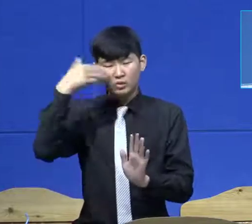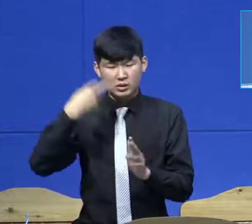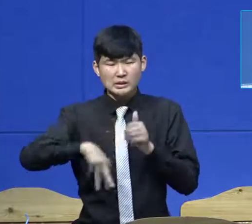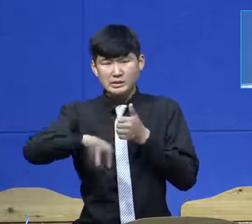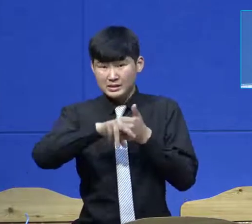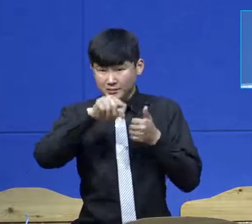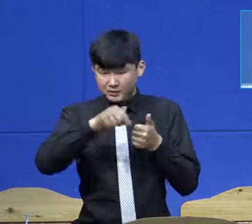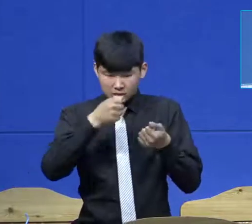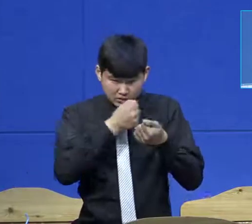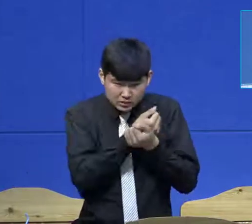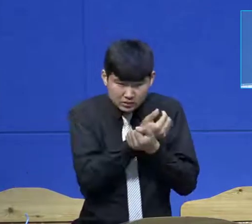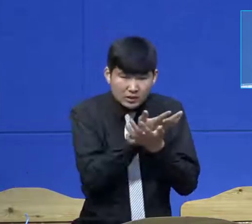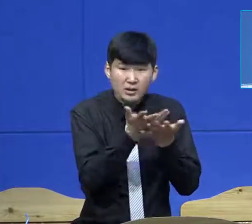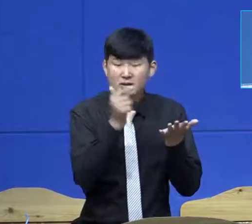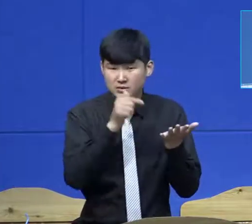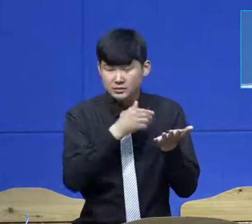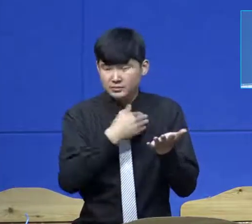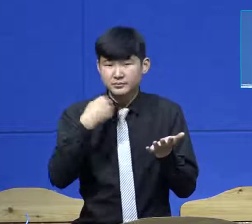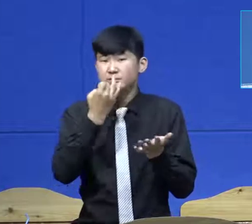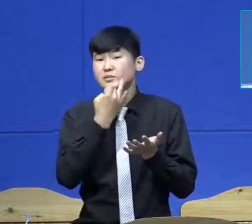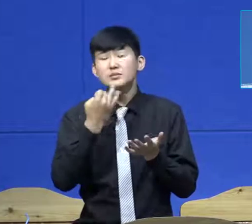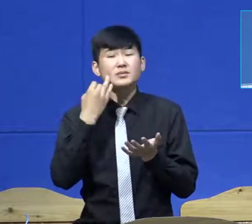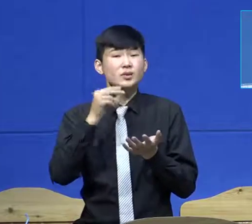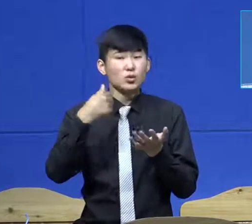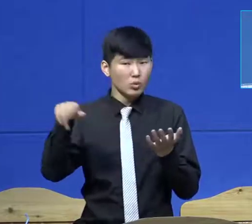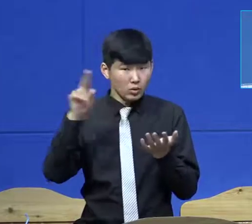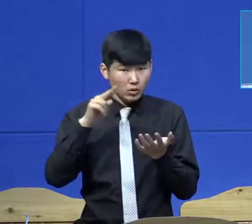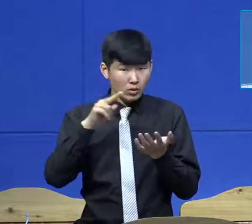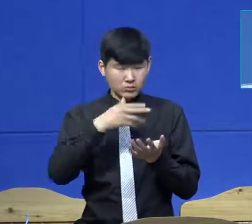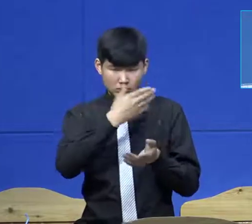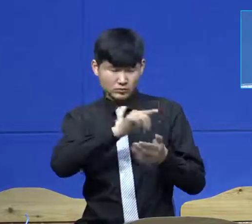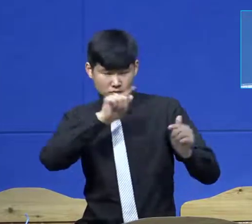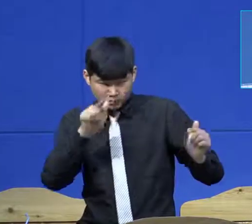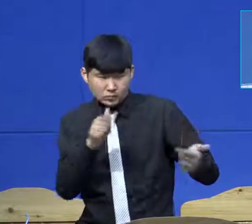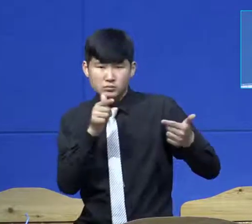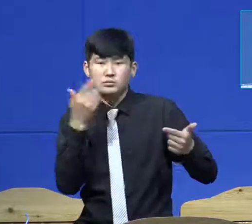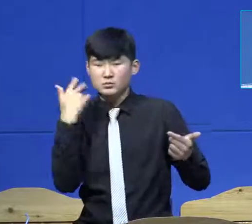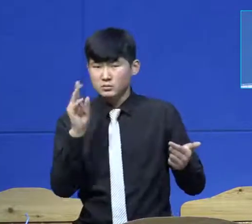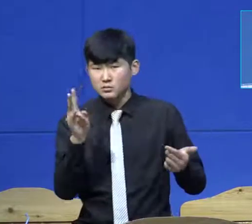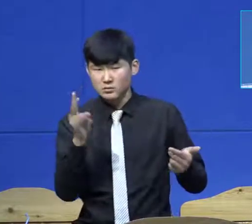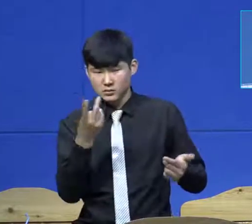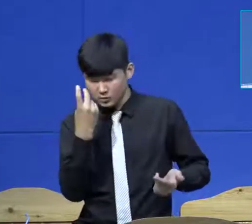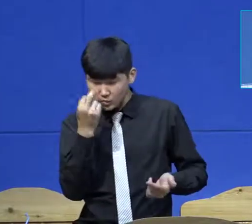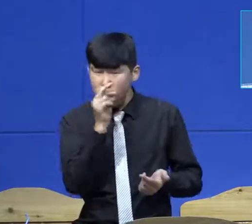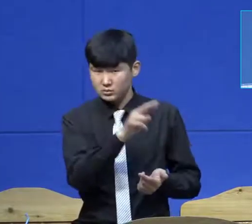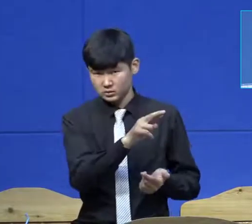мэдээг тараасан ч Израильчууд түүнийг эсэргүүцсэн. Үзэн ядсан.